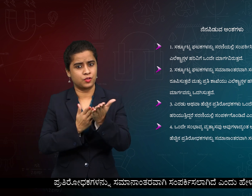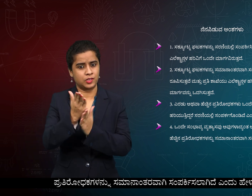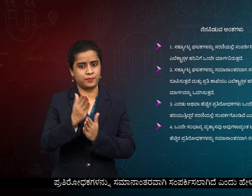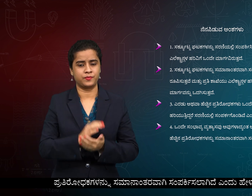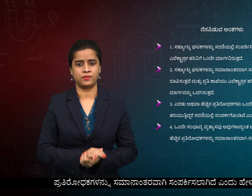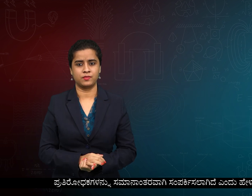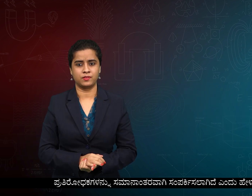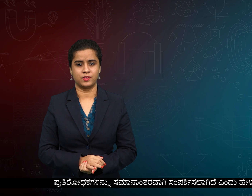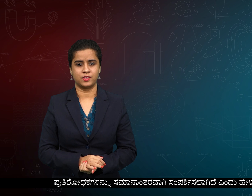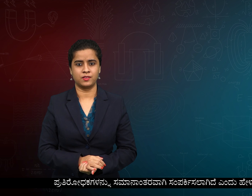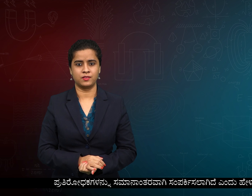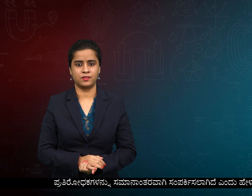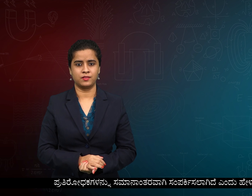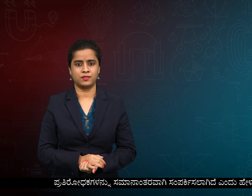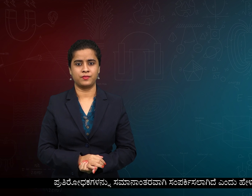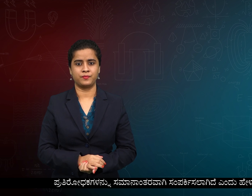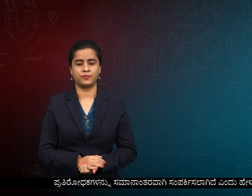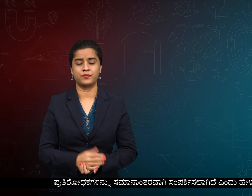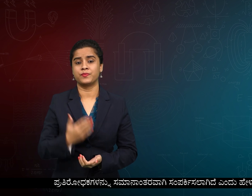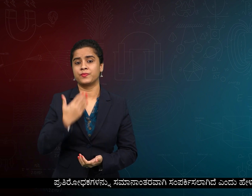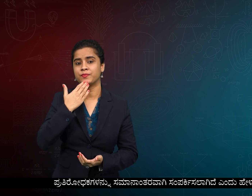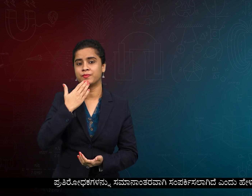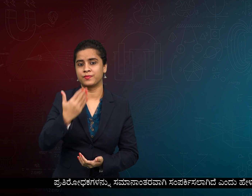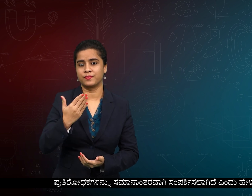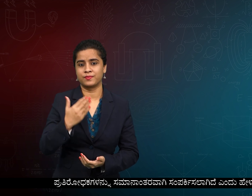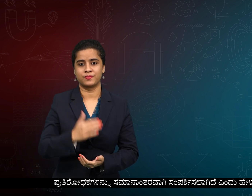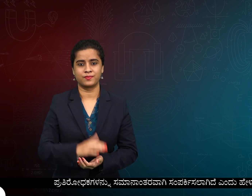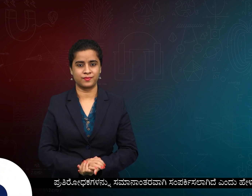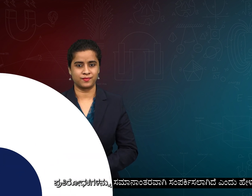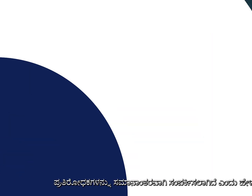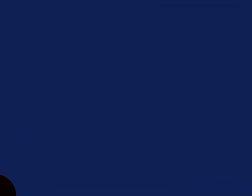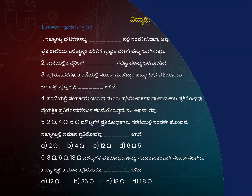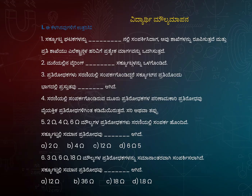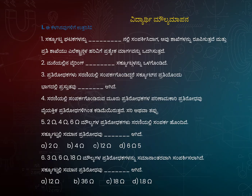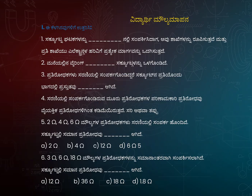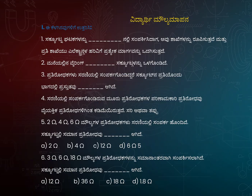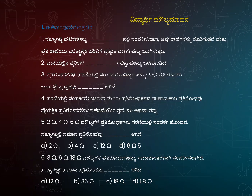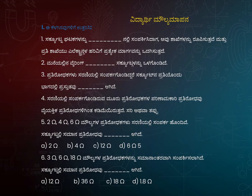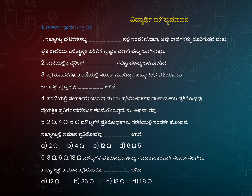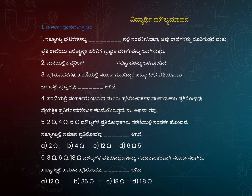ಪ್ರತಿರೋಧಕಗಳನ್ನು ಸಮಾನಾಂತರವಾಗಿ ಸಂಪರ್ಕಿಸಲಾಗಿದೆ ಎಂದು ಹೇಳಲಾಗುತ್ತದೆ.